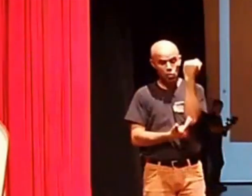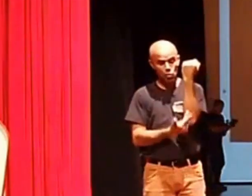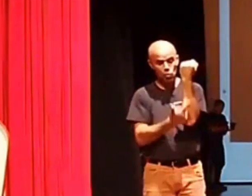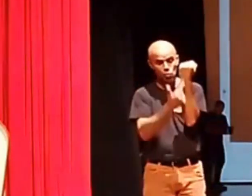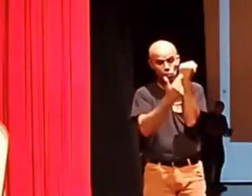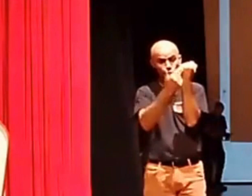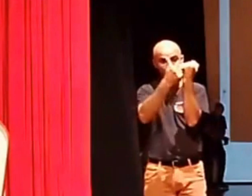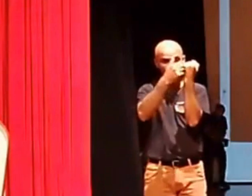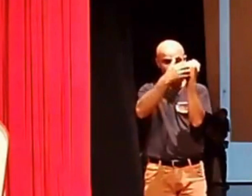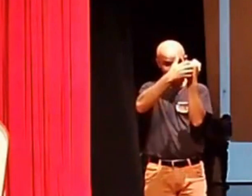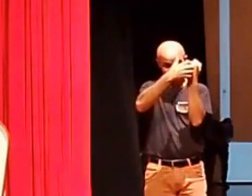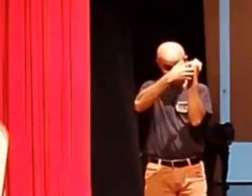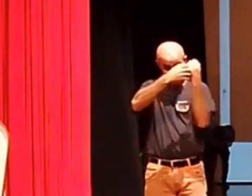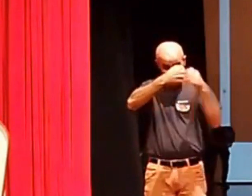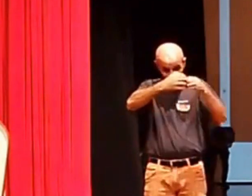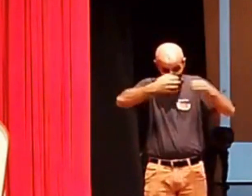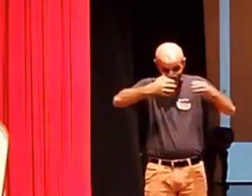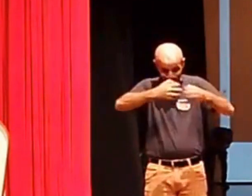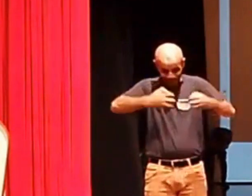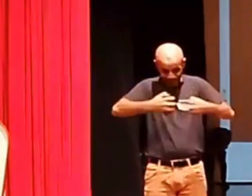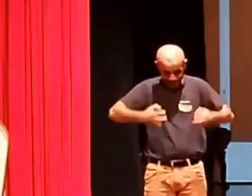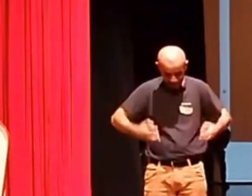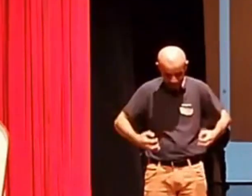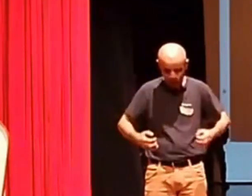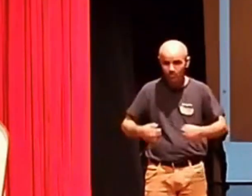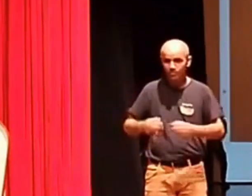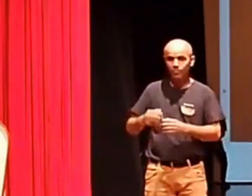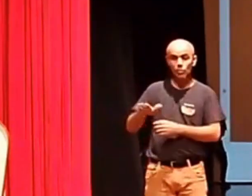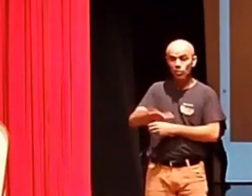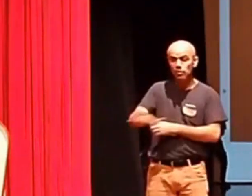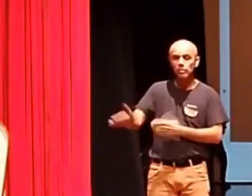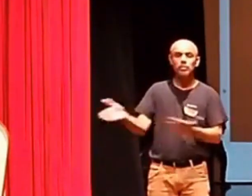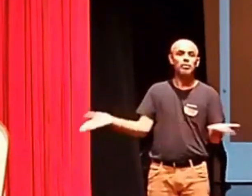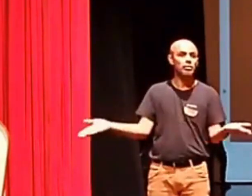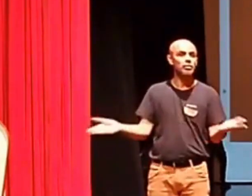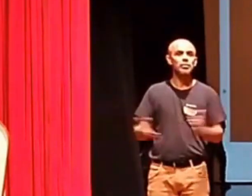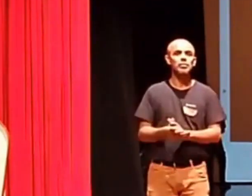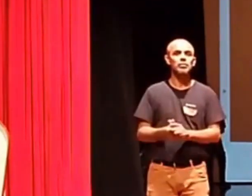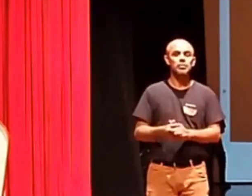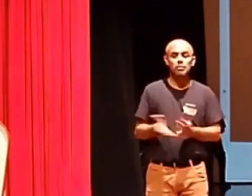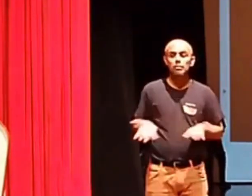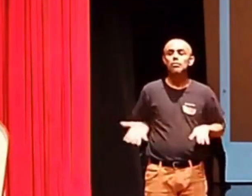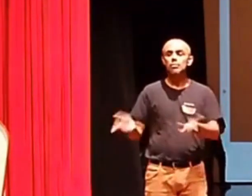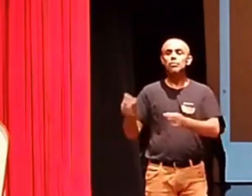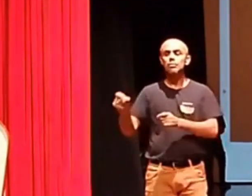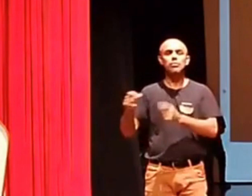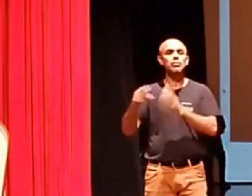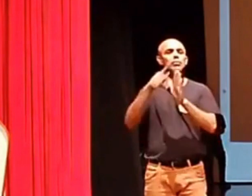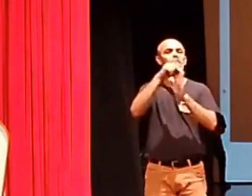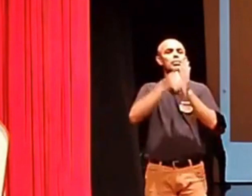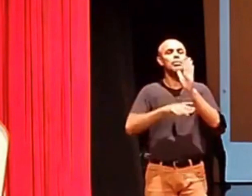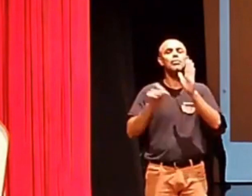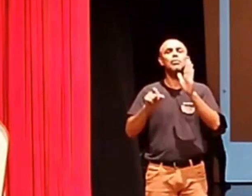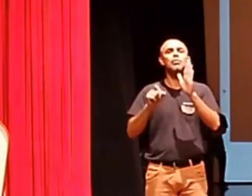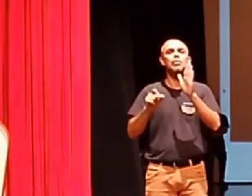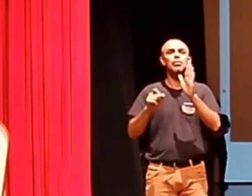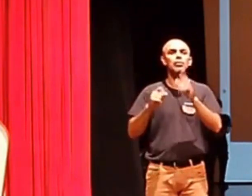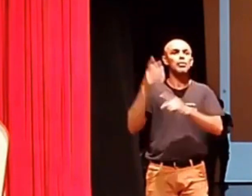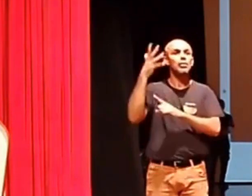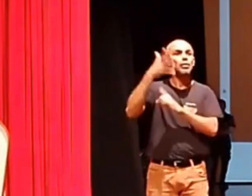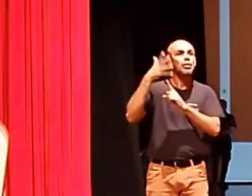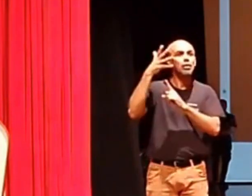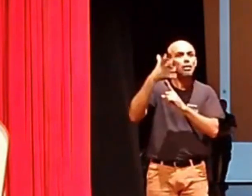uma criança de cima a baixo. E a motivação desse projeto, para quem também não estava aqui, foi o